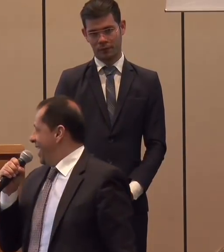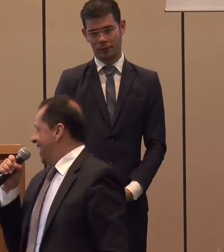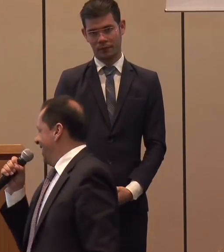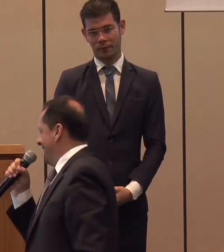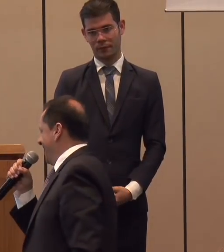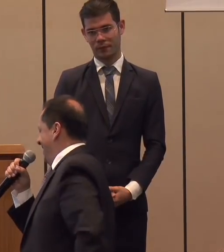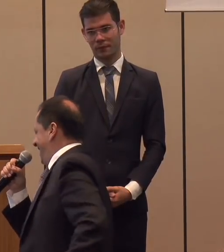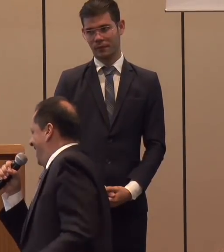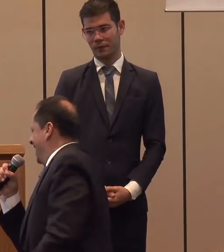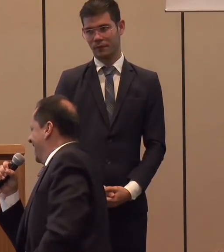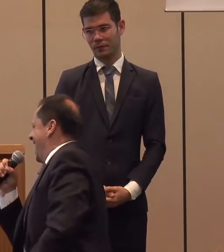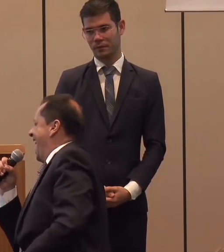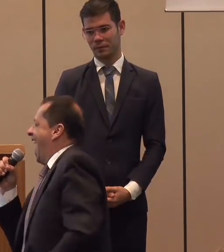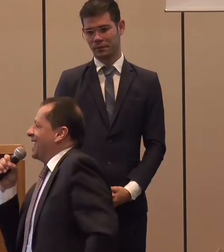que